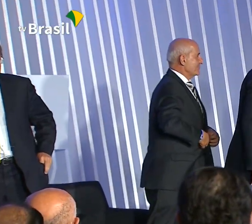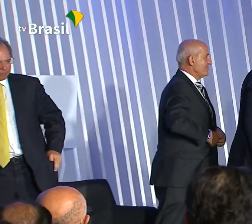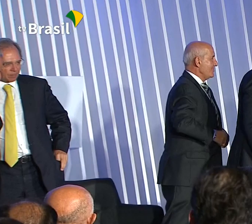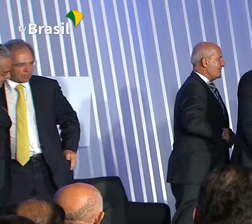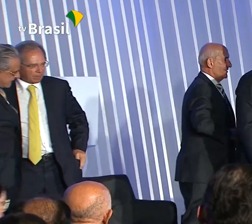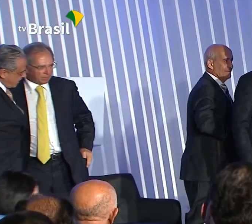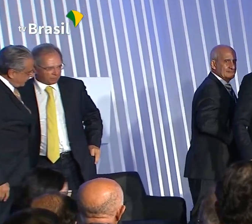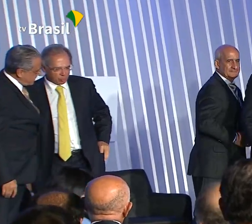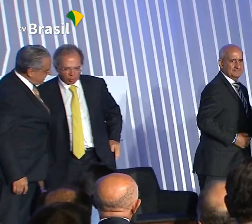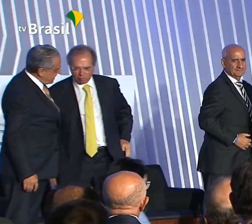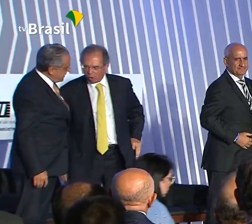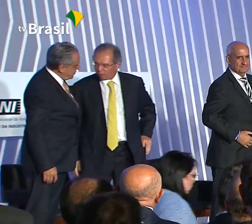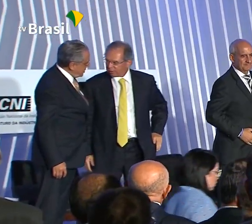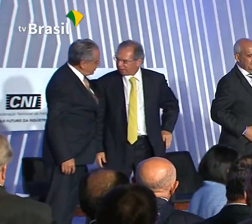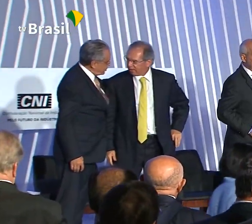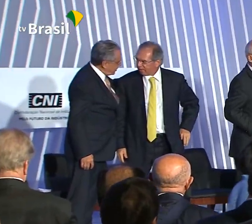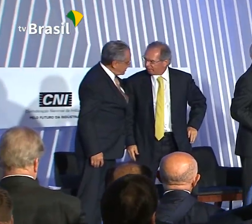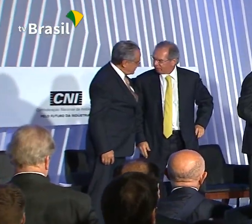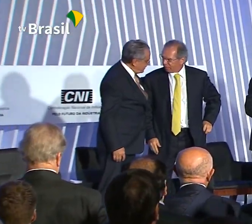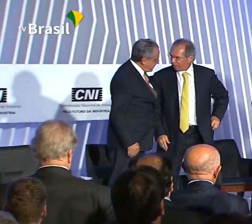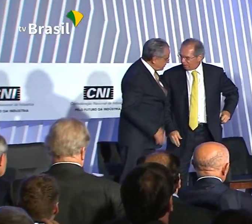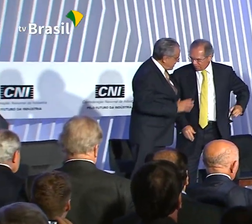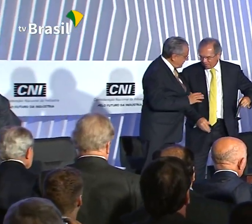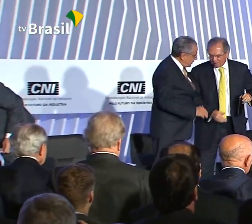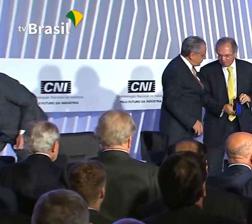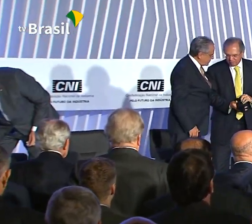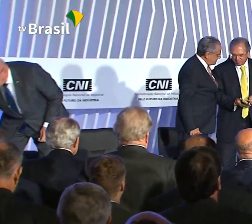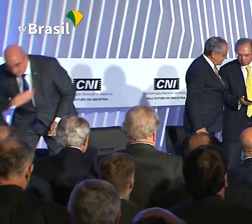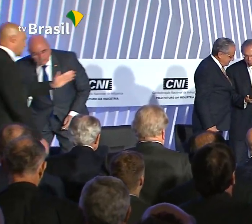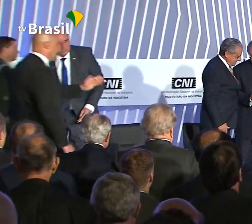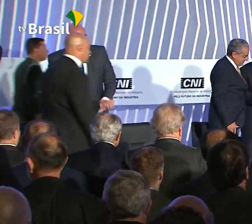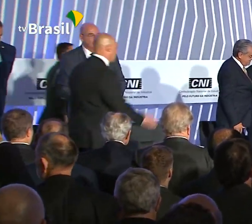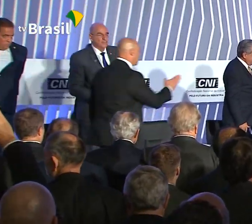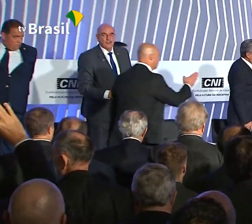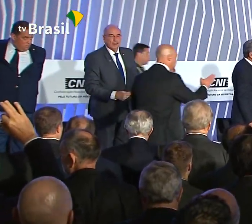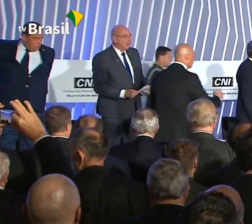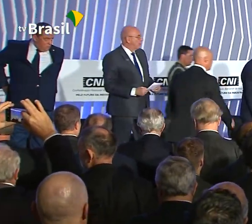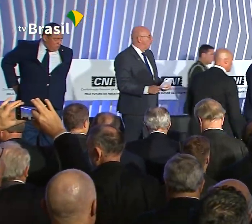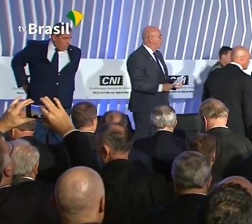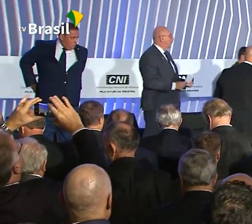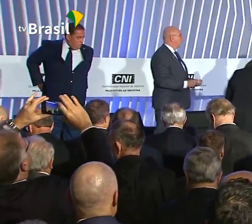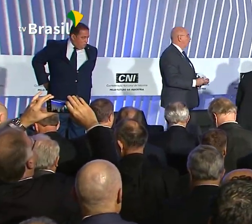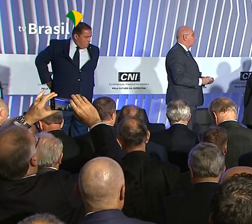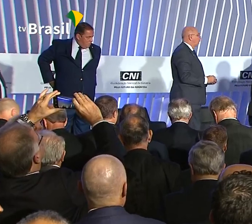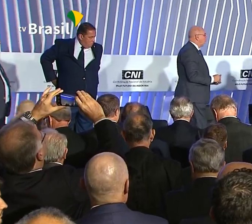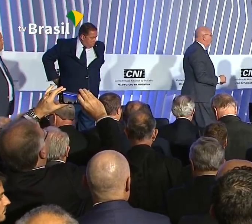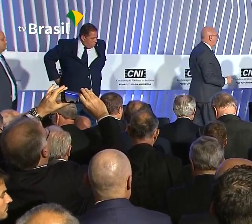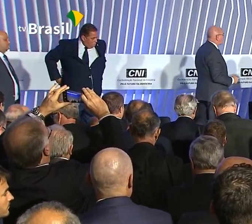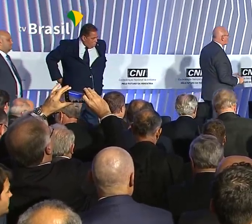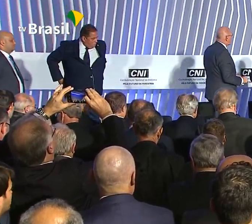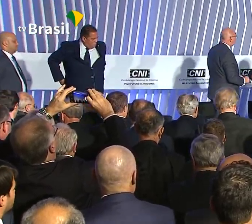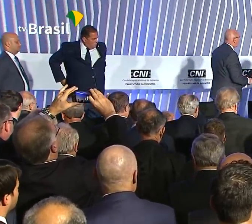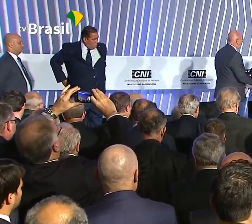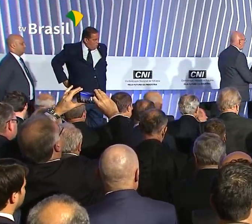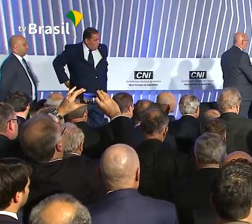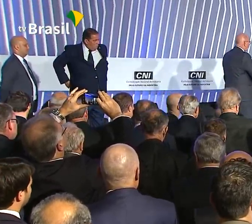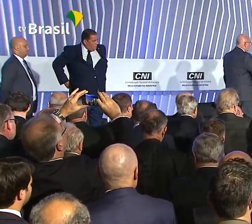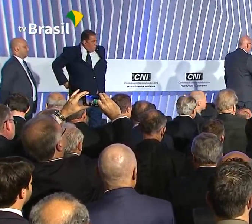senhor presidente da república e convidamos a todos para o blush que será servido na saída do salão